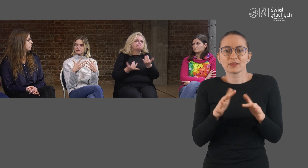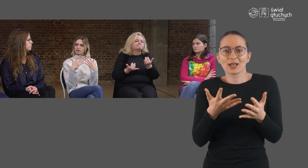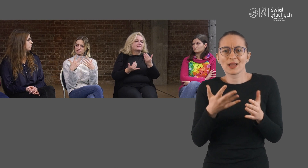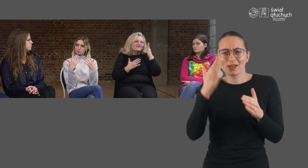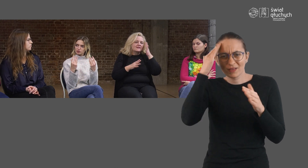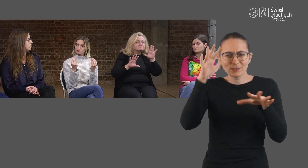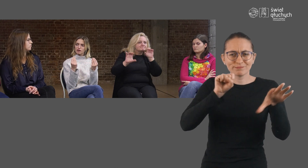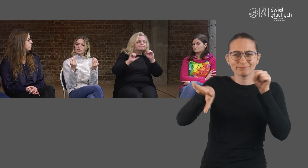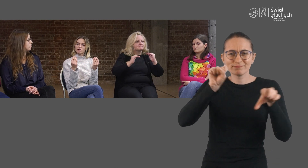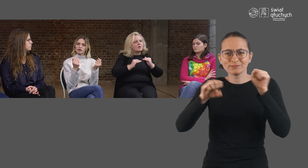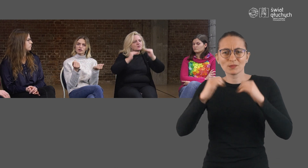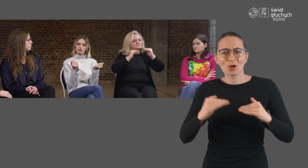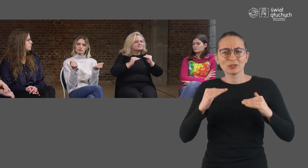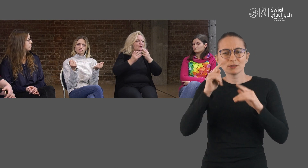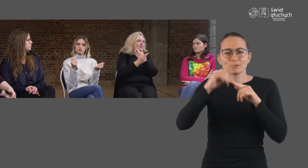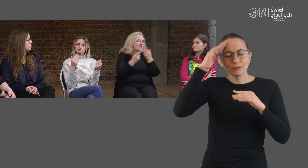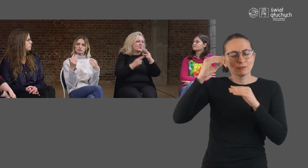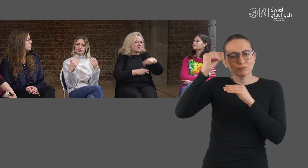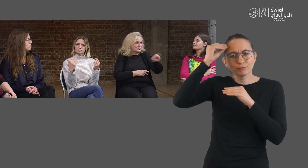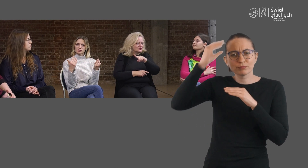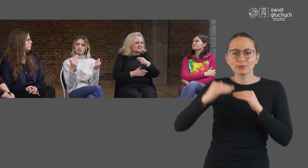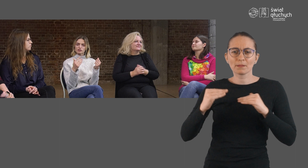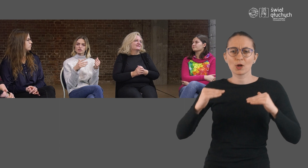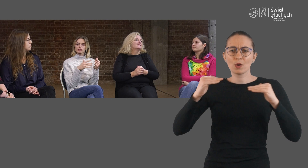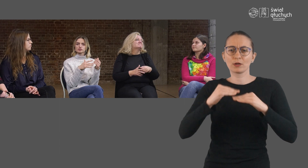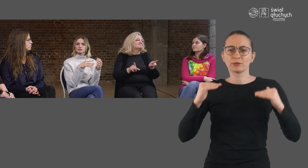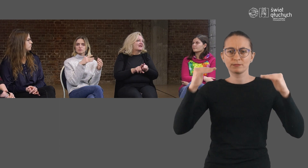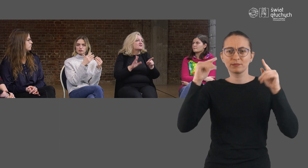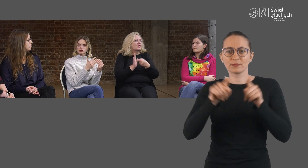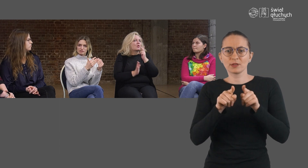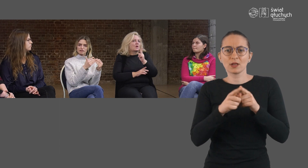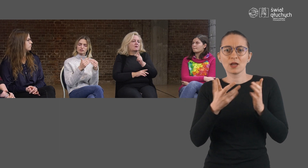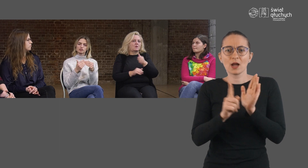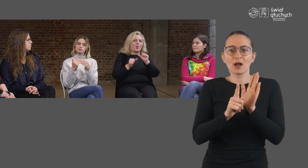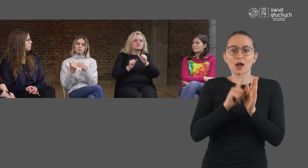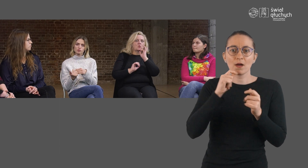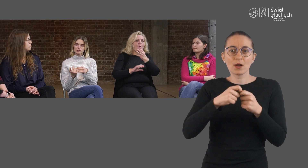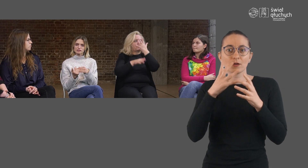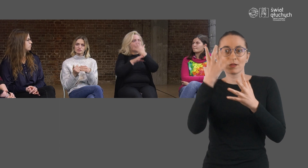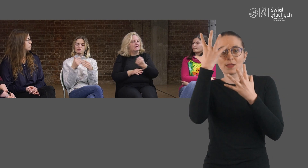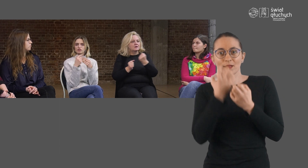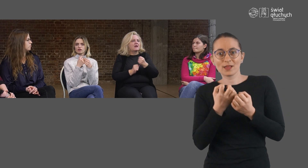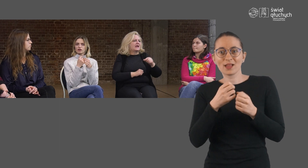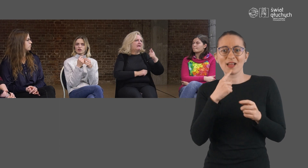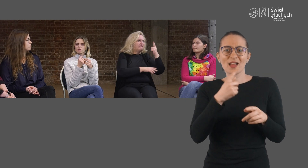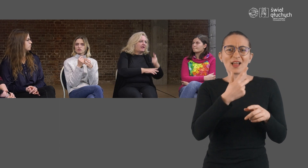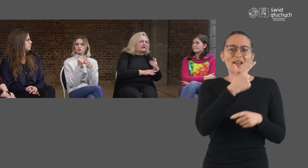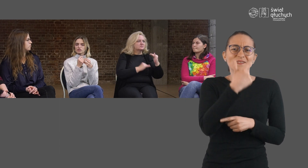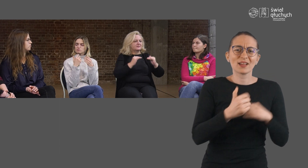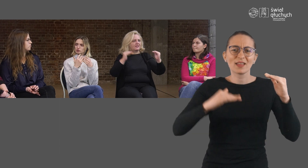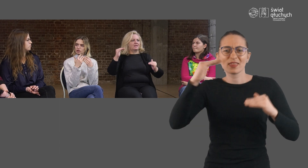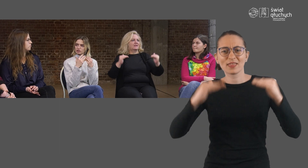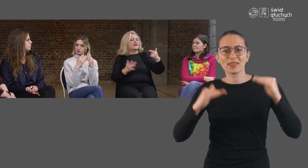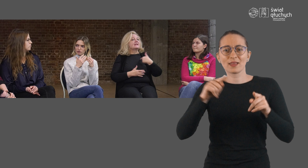zdobywania wiedzy na innym poziomie, to często jakby ktoś ma same dobre oceny, ktoś ma małe oceny.